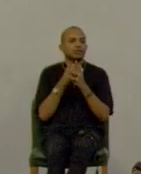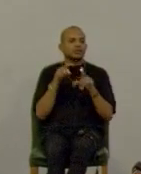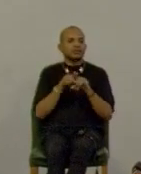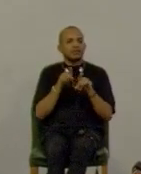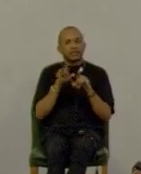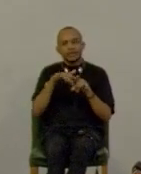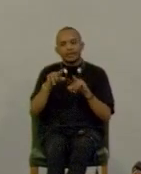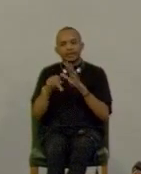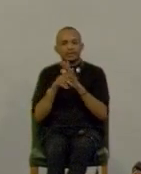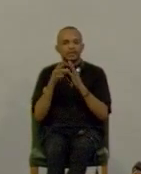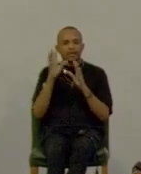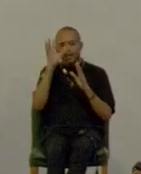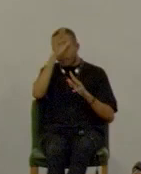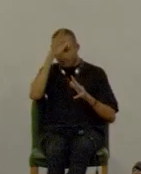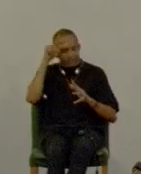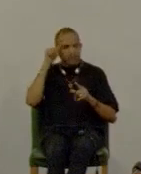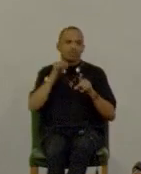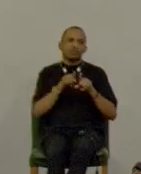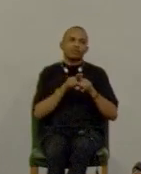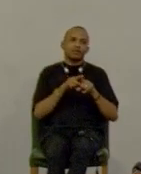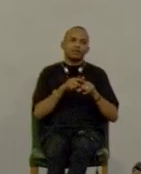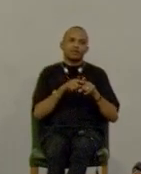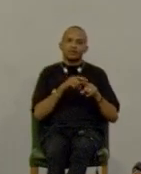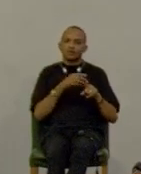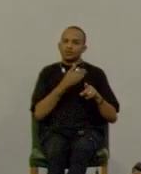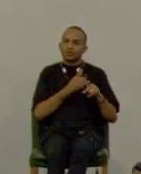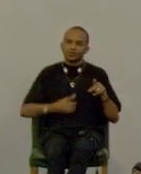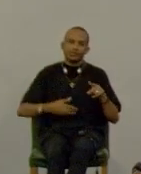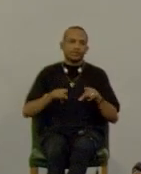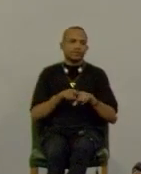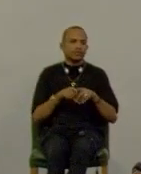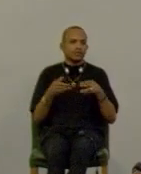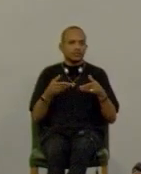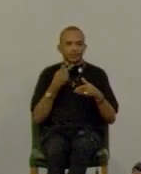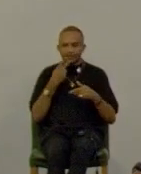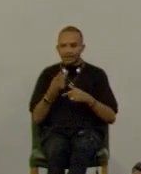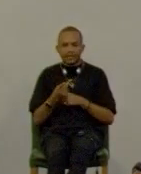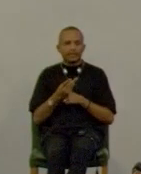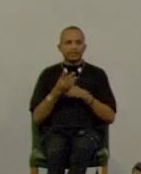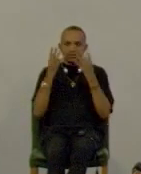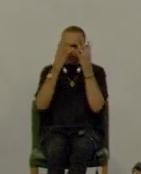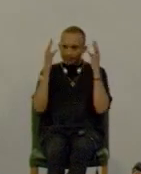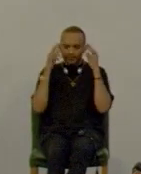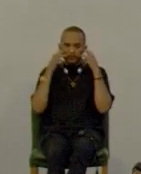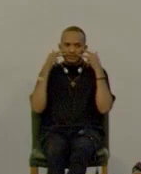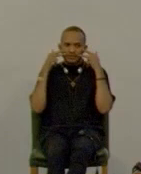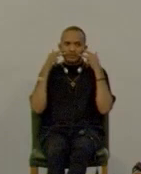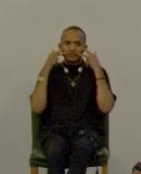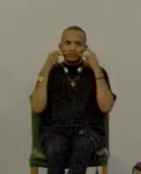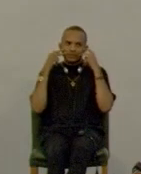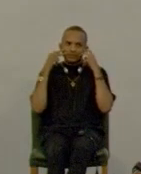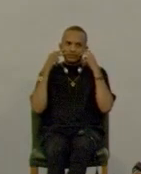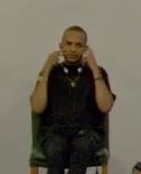Resex, da Amazônia, além do poder público. E hoje, numa fala de uma indígena da